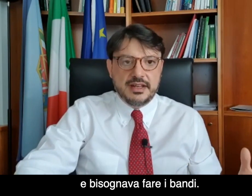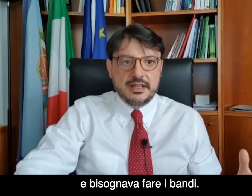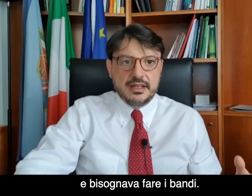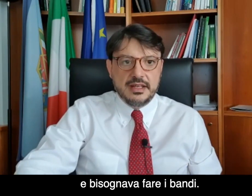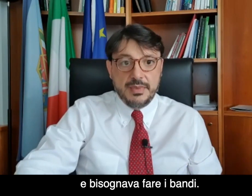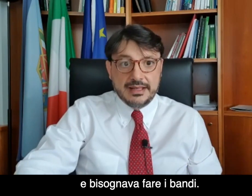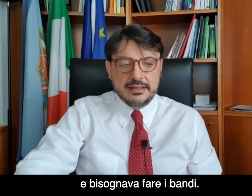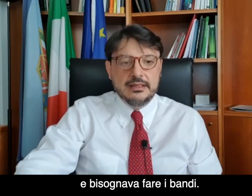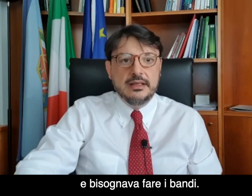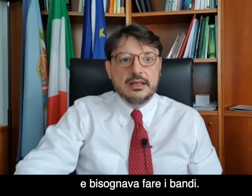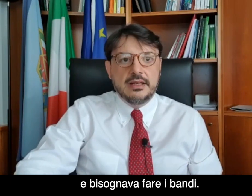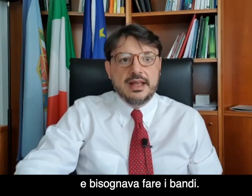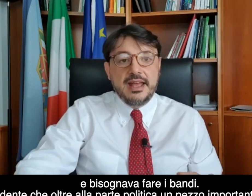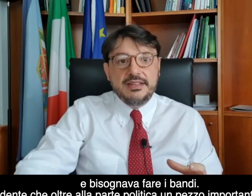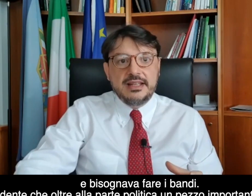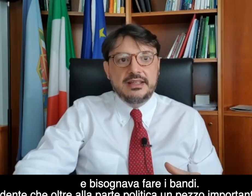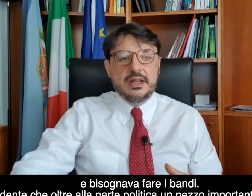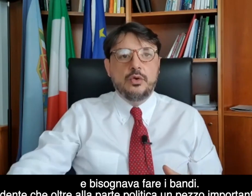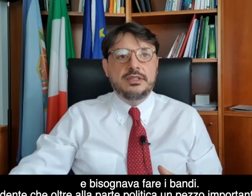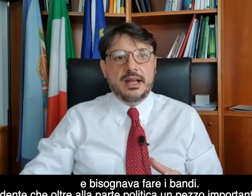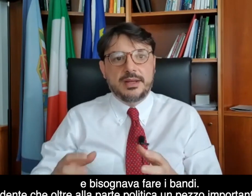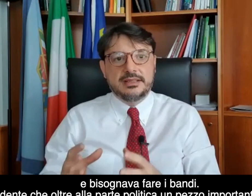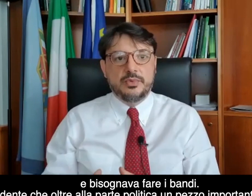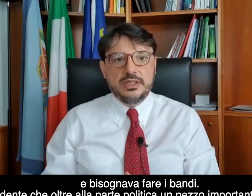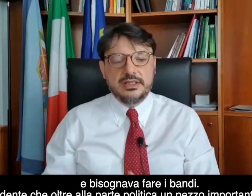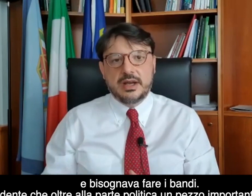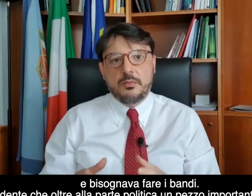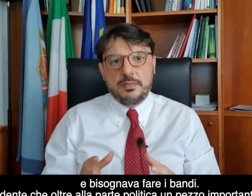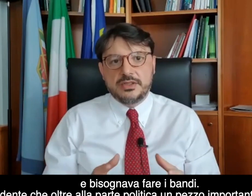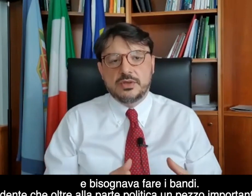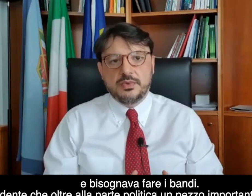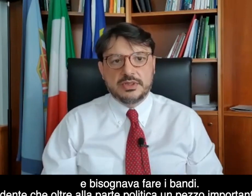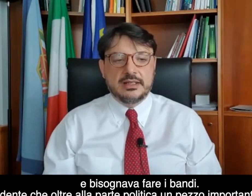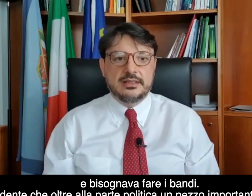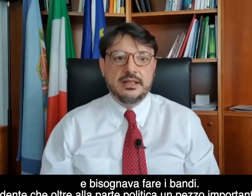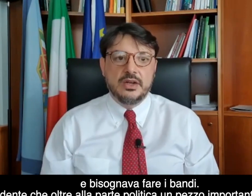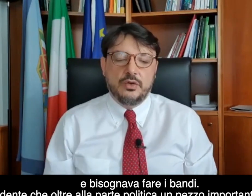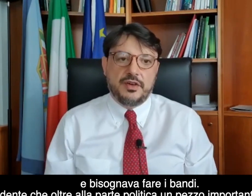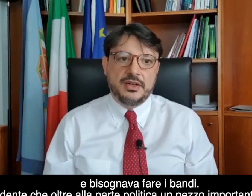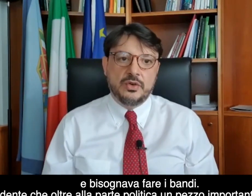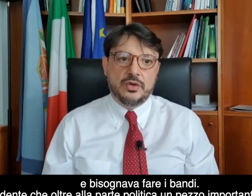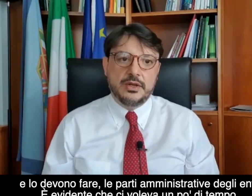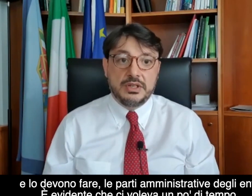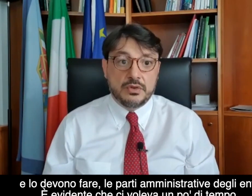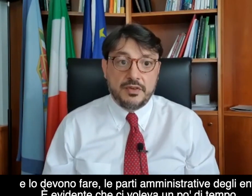bandi è evidente che oltre alla parte politica un pezzo importante lo fanno e lo devono fare